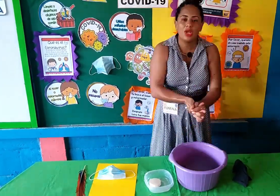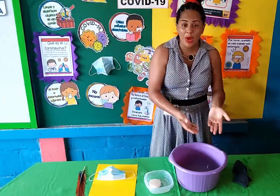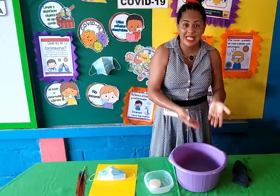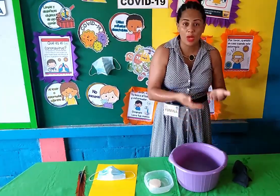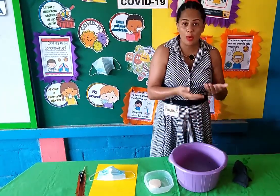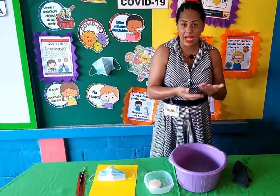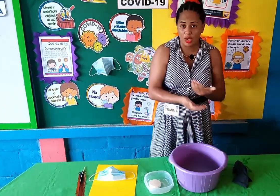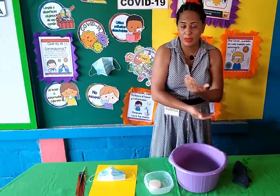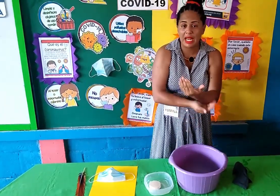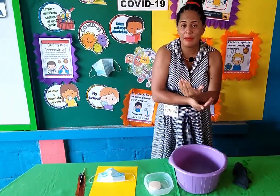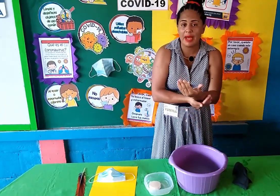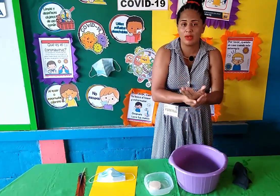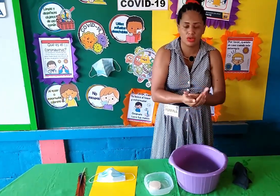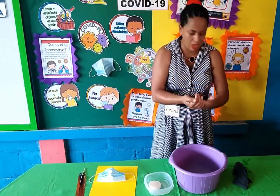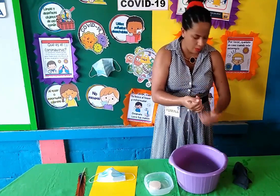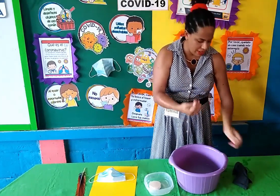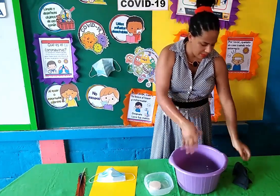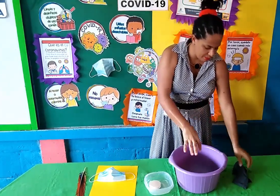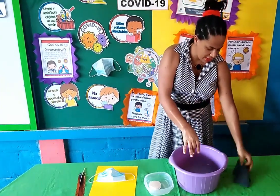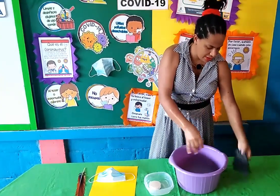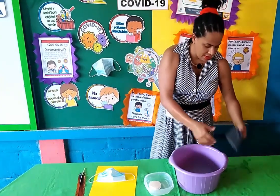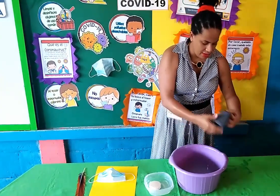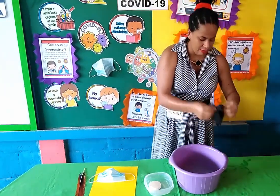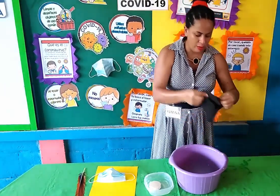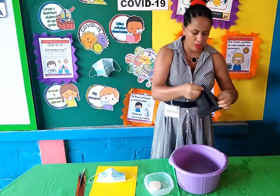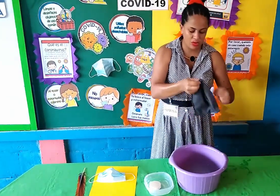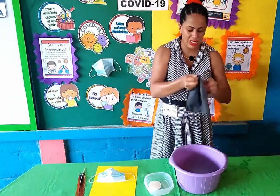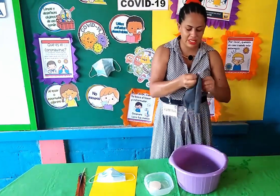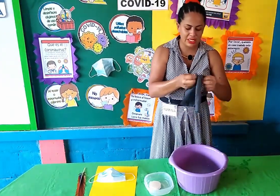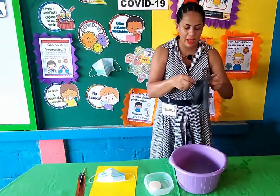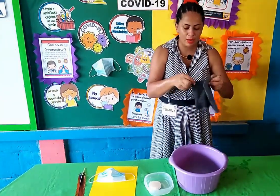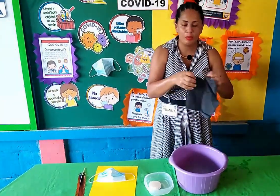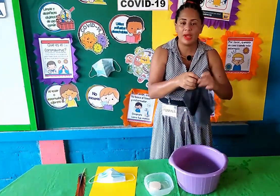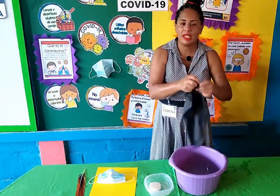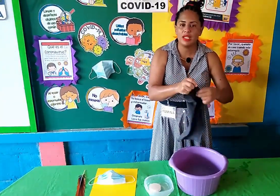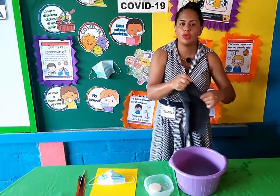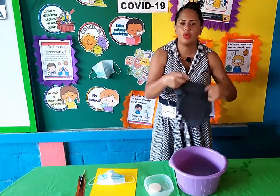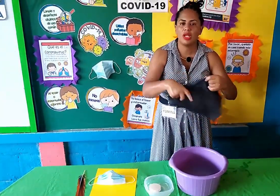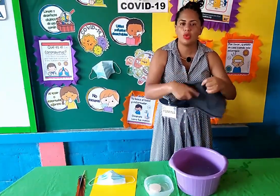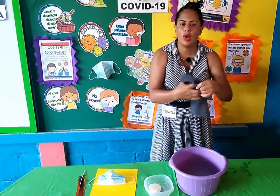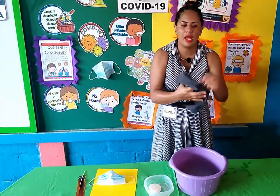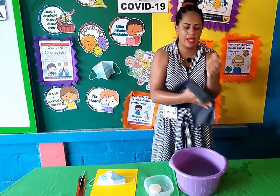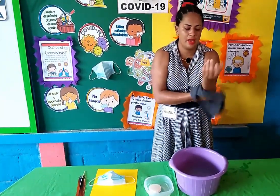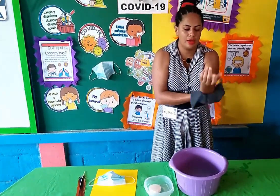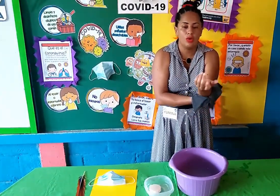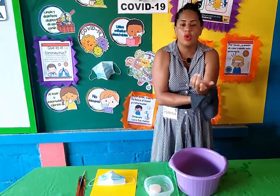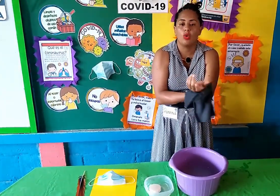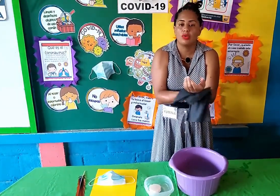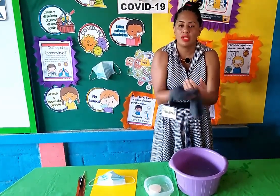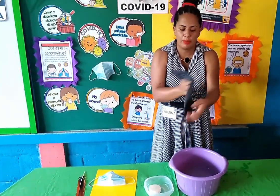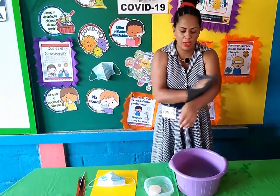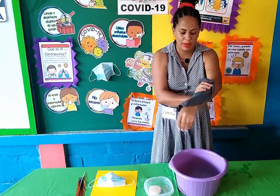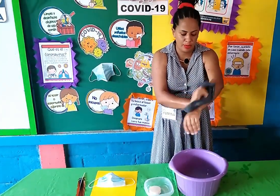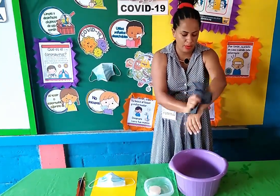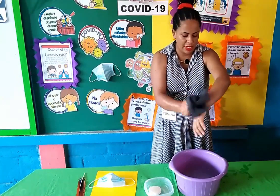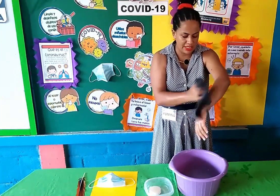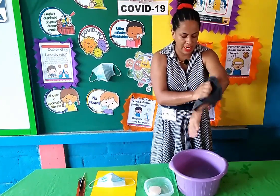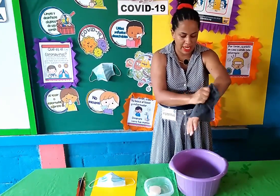Después de enjuagarnos bien las manos con agua limpia, vamos a utilizar un pañito, una toalla o un trapo limpio para